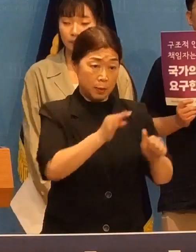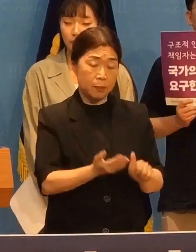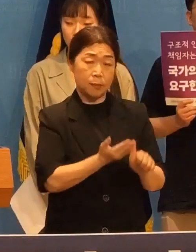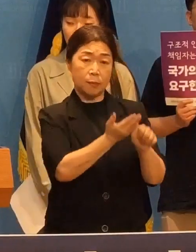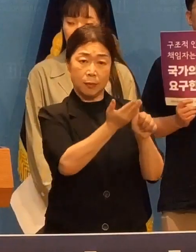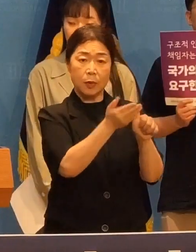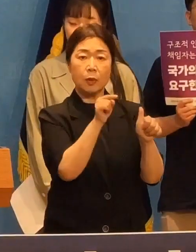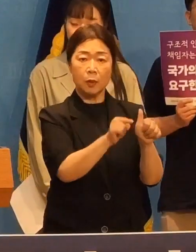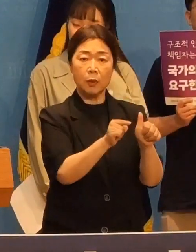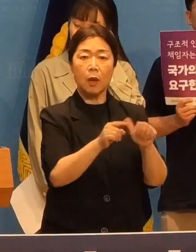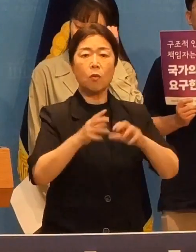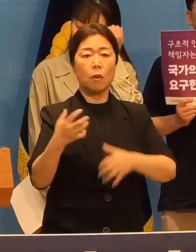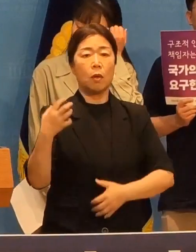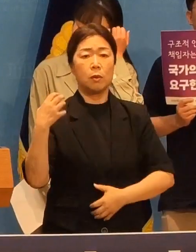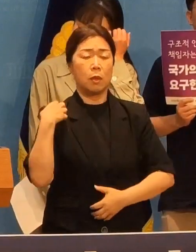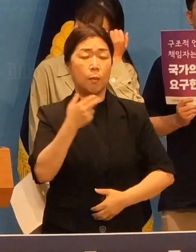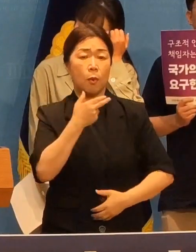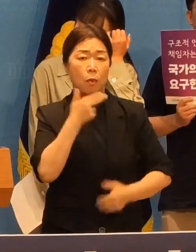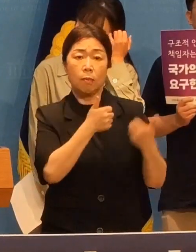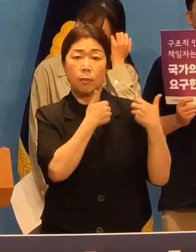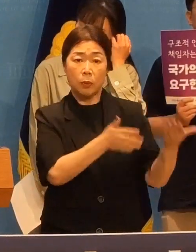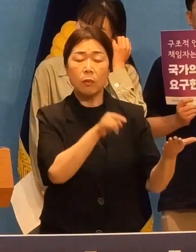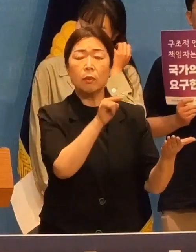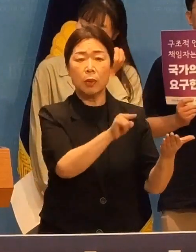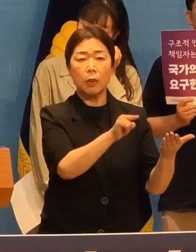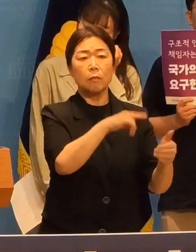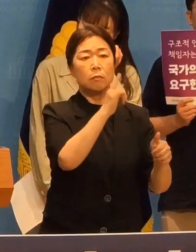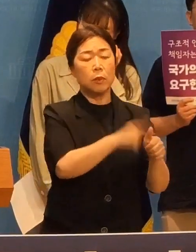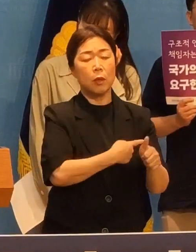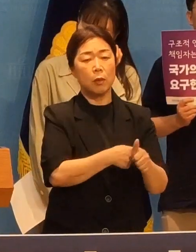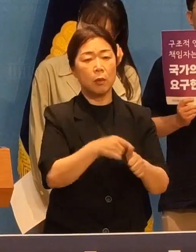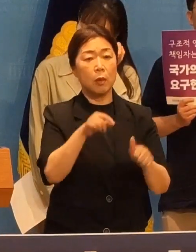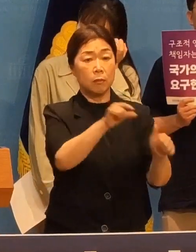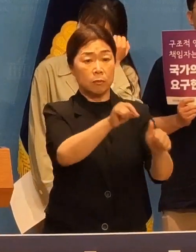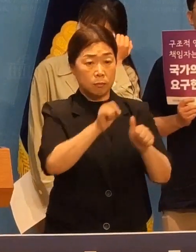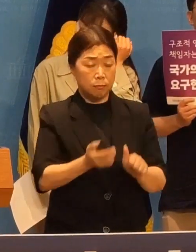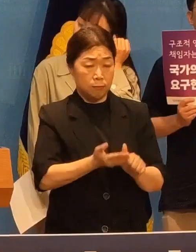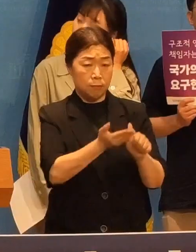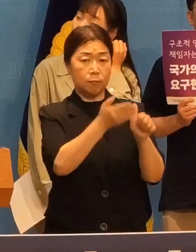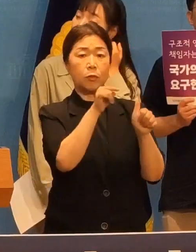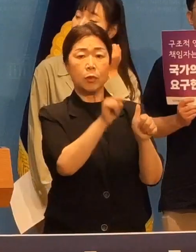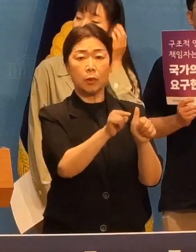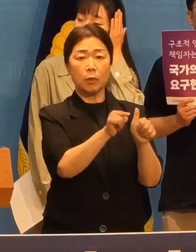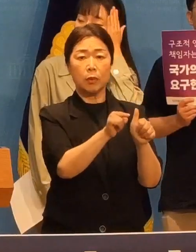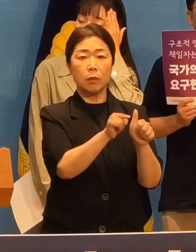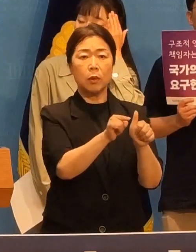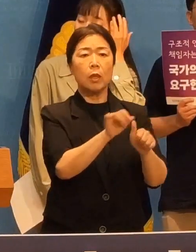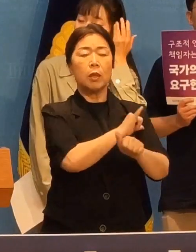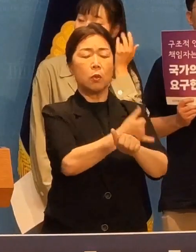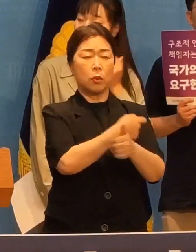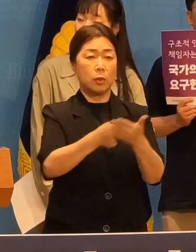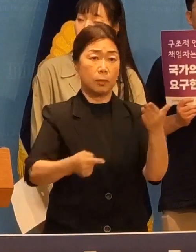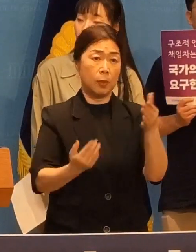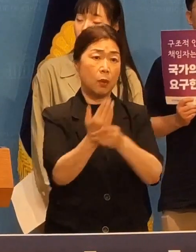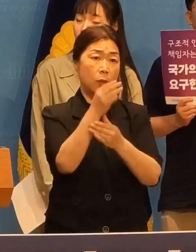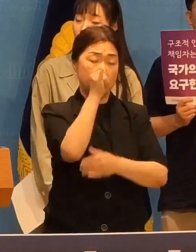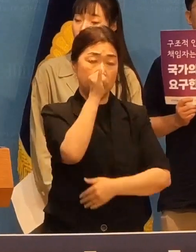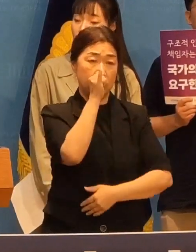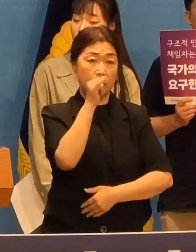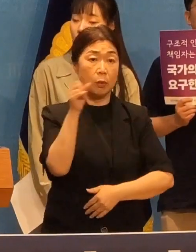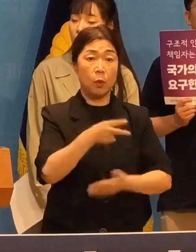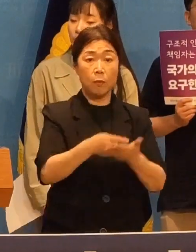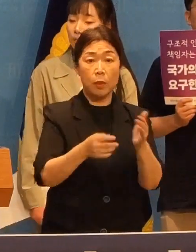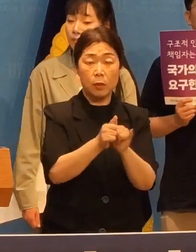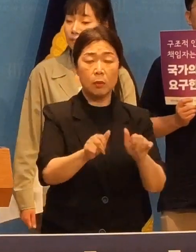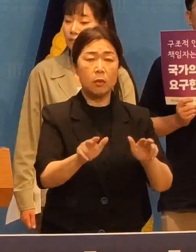방임과 부실한 관리 속에서 입양 알선기관에 의해 심각한 인권 침해가 발생했고, 피해자들은 현재까지도